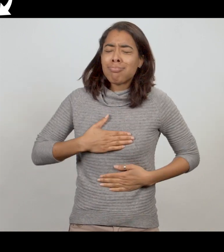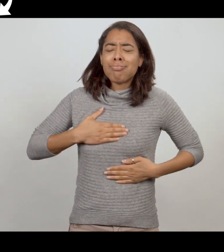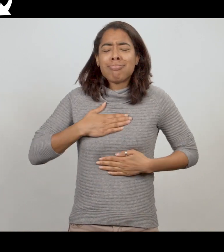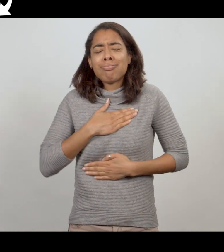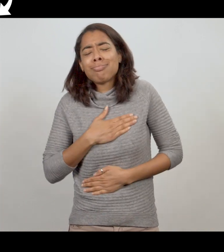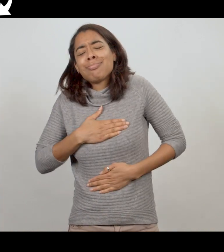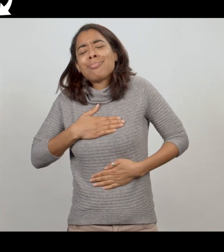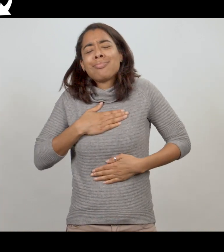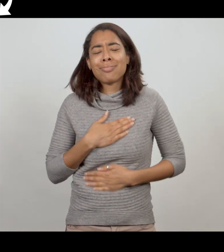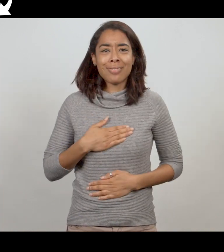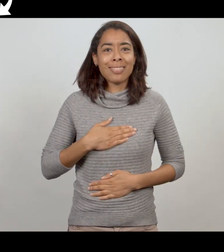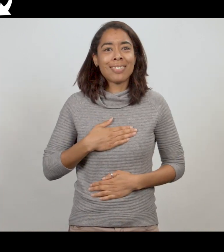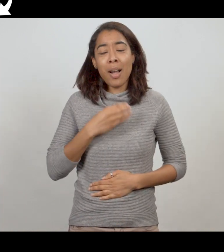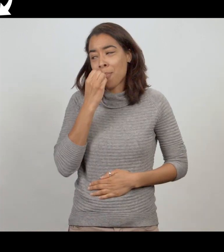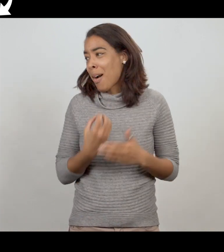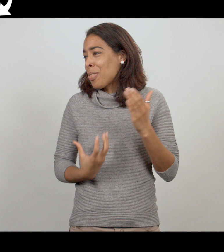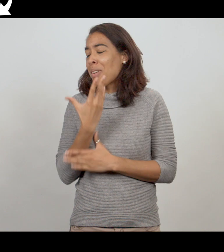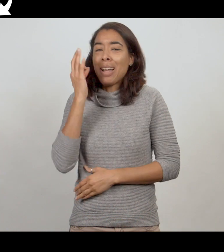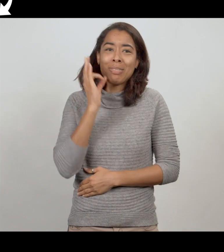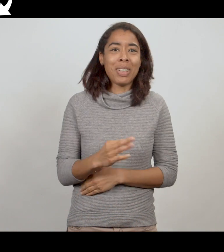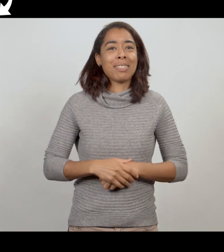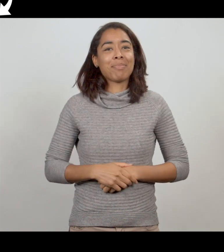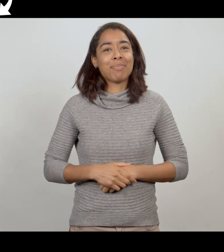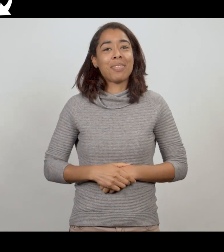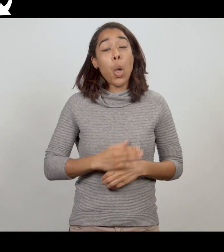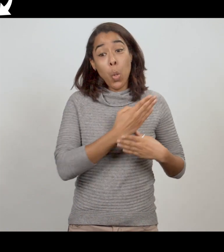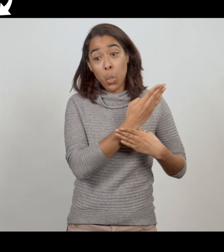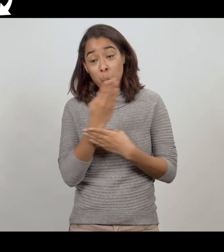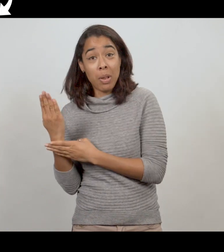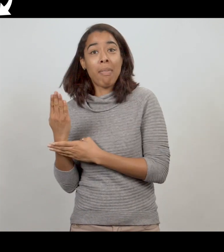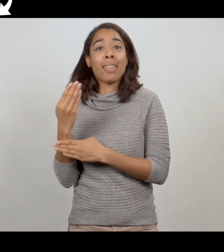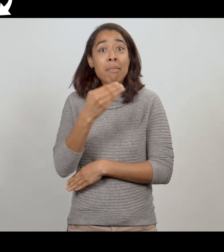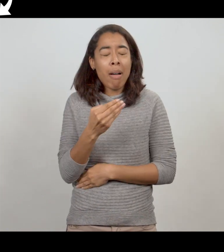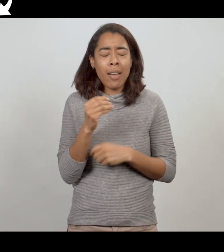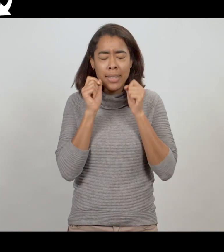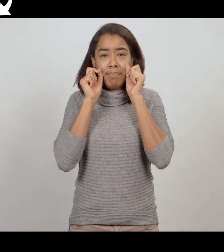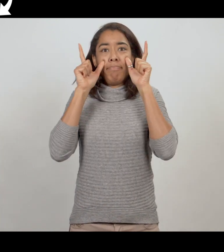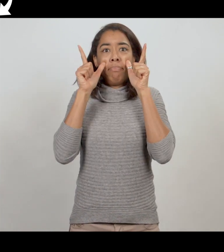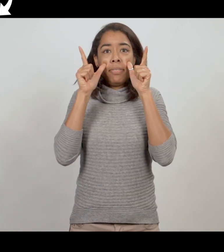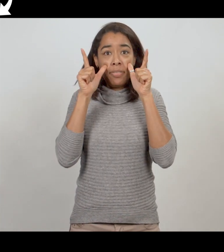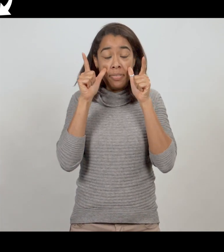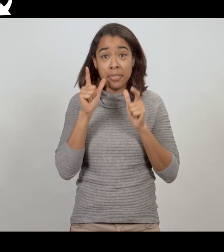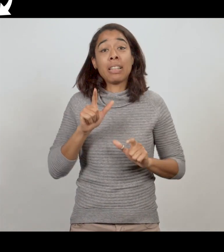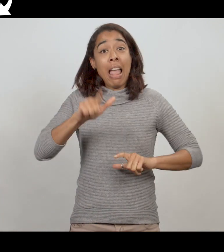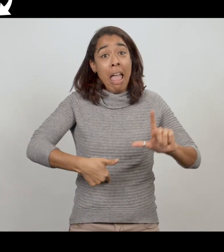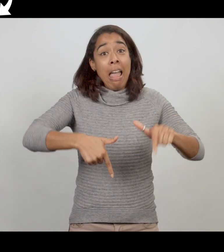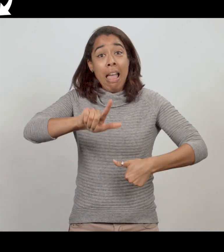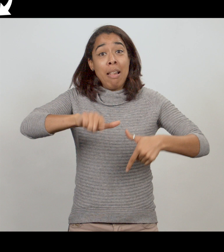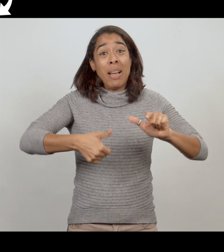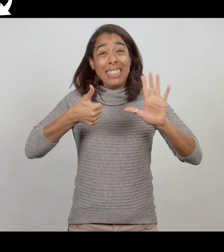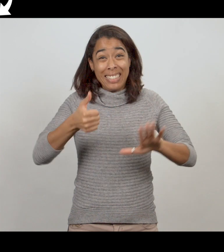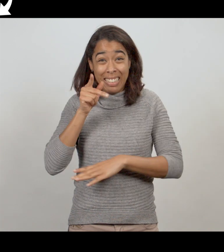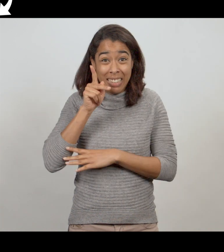Quelle joyeuse nouvelle! Marie se lève tôt chaque matin, puis elle marche 6